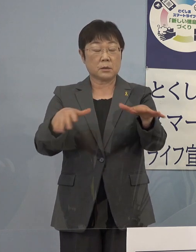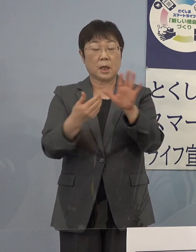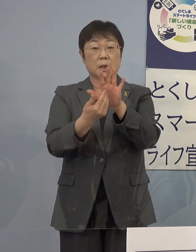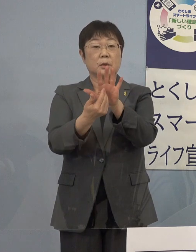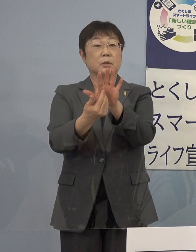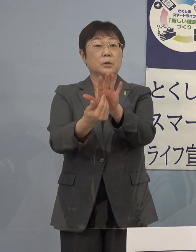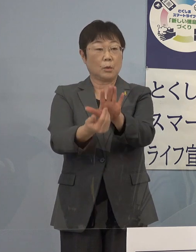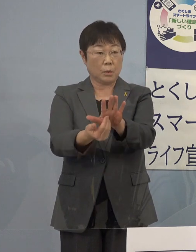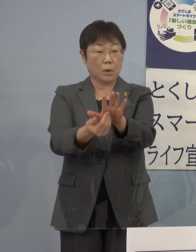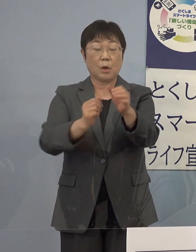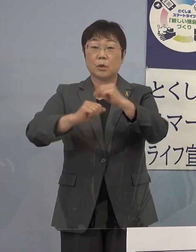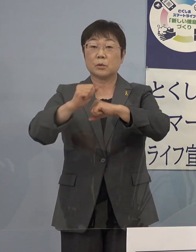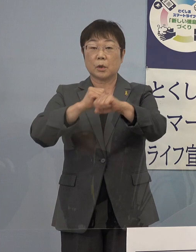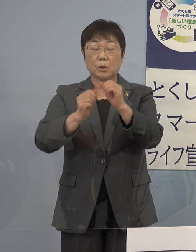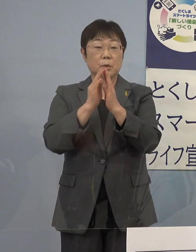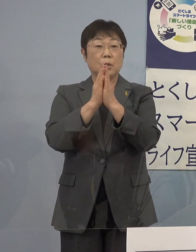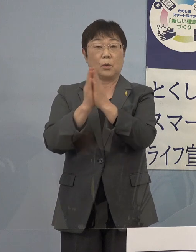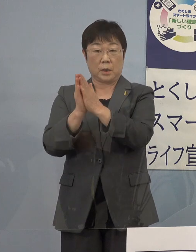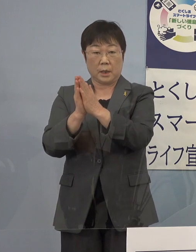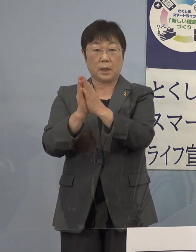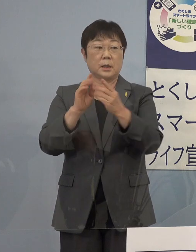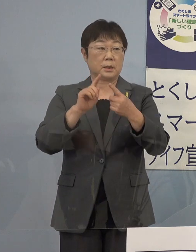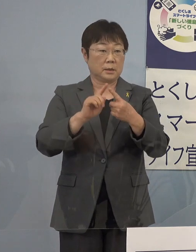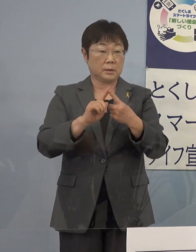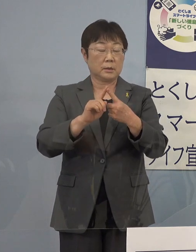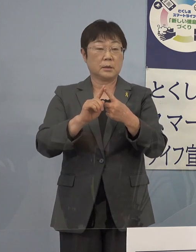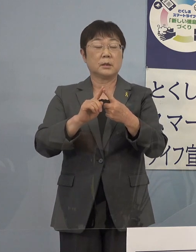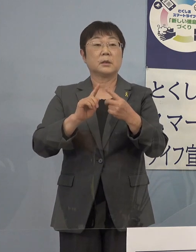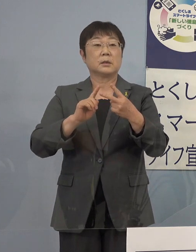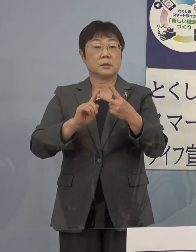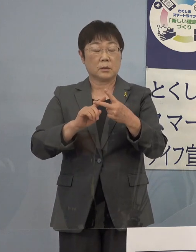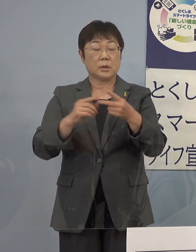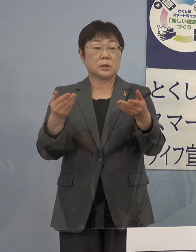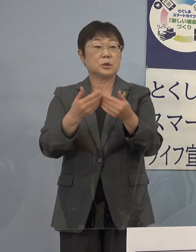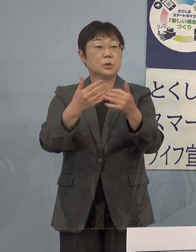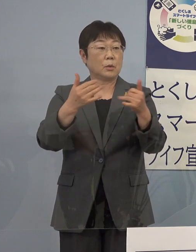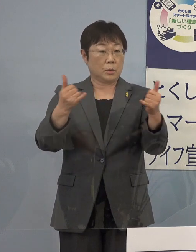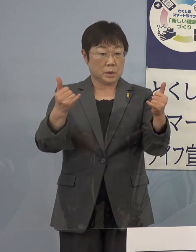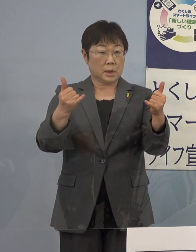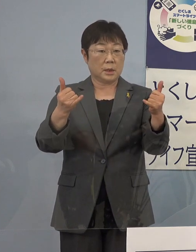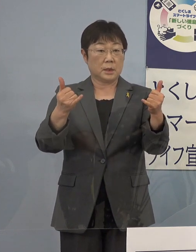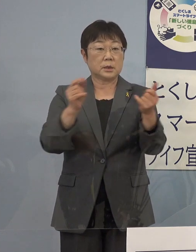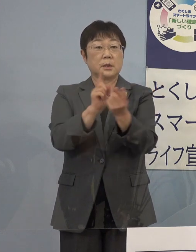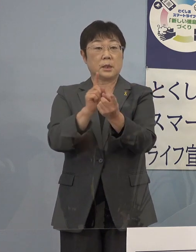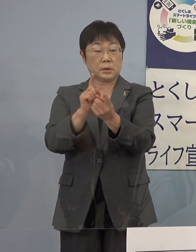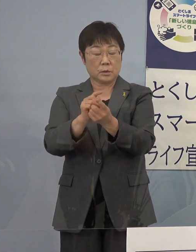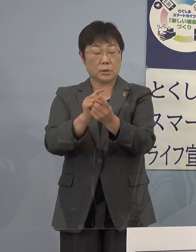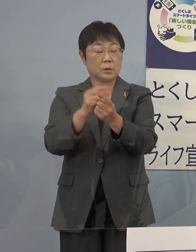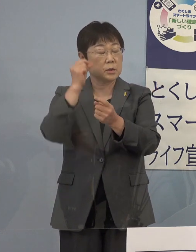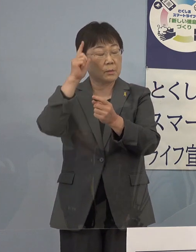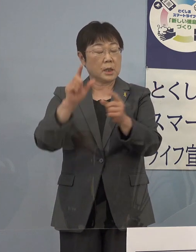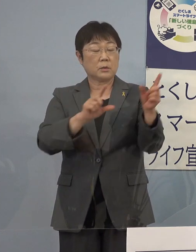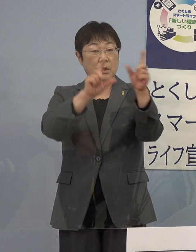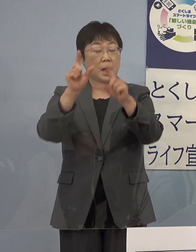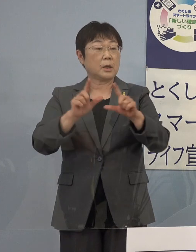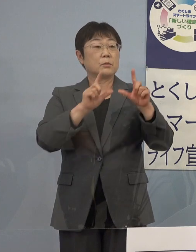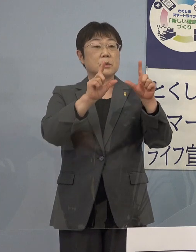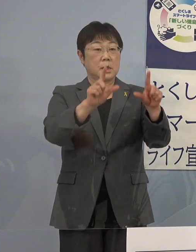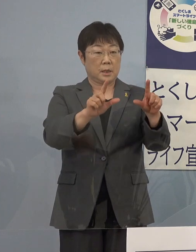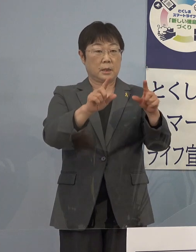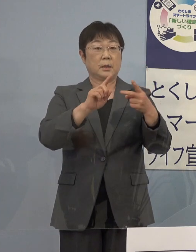防取り組みのお願いであったり、あるいは事業者版スマートライフ宣言である